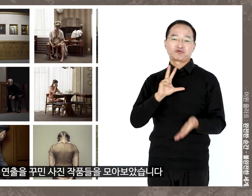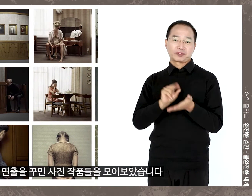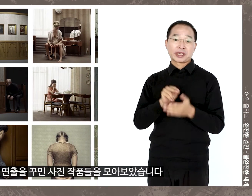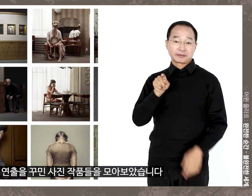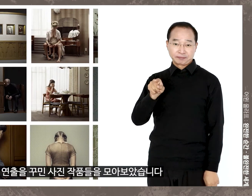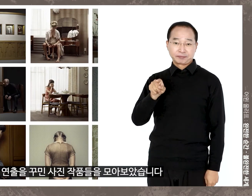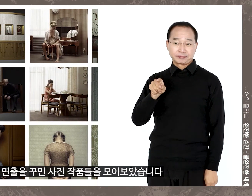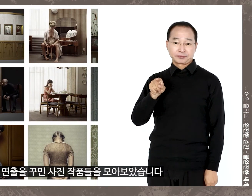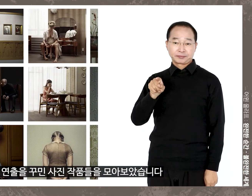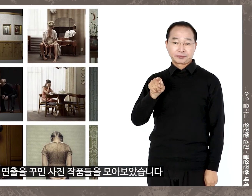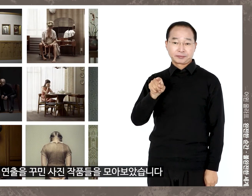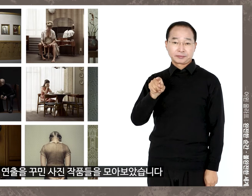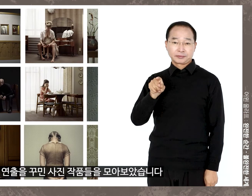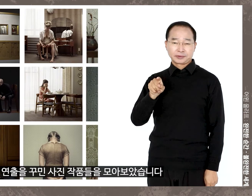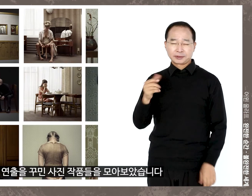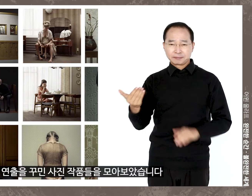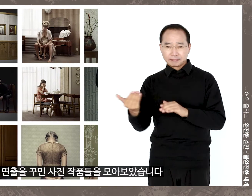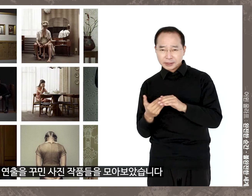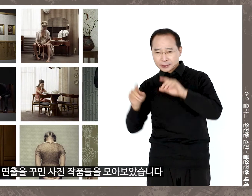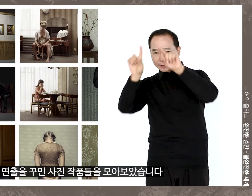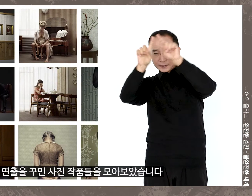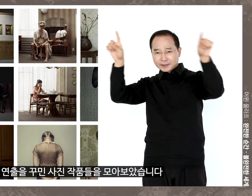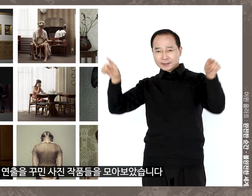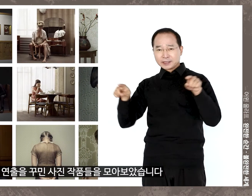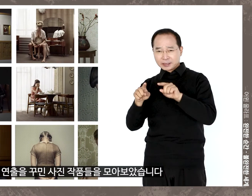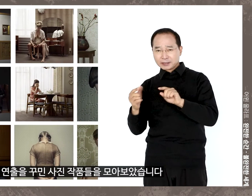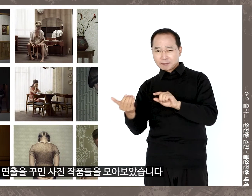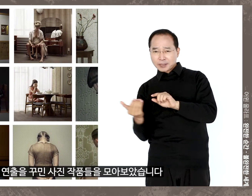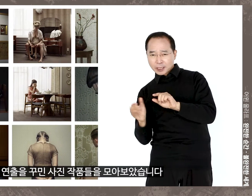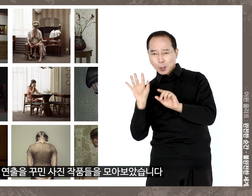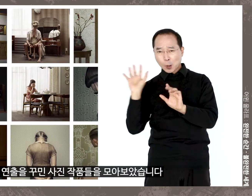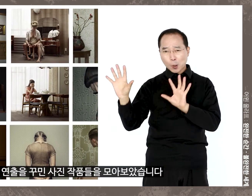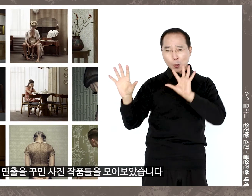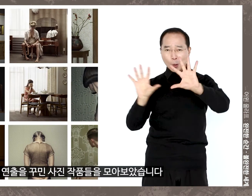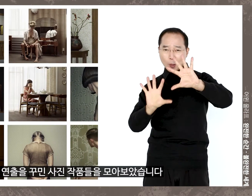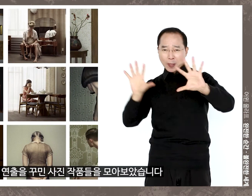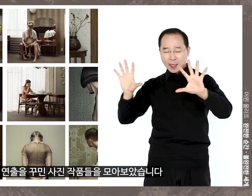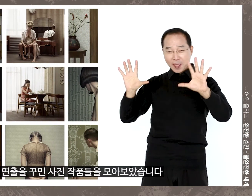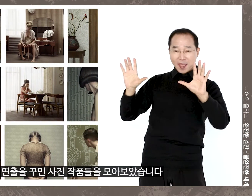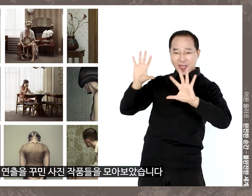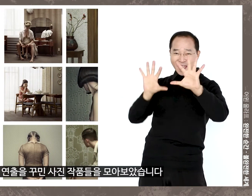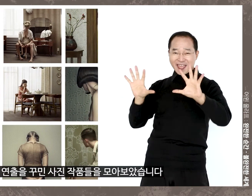극적인 연출을 꾸민 사진 작품들을 모아보았습니다.